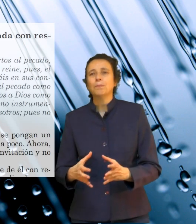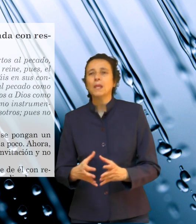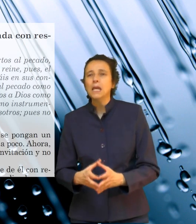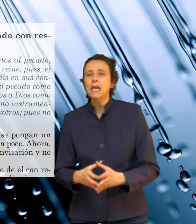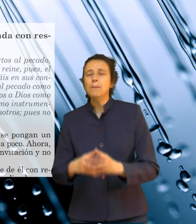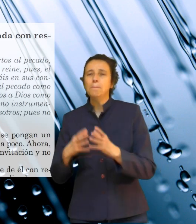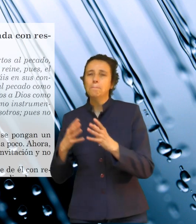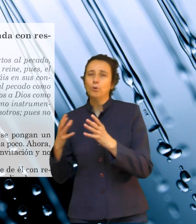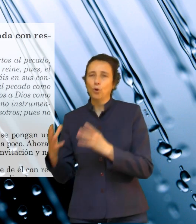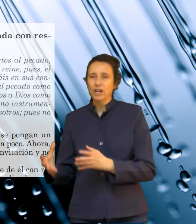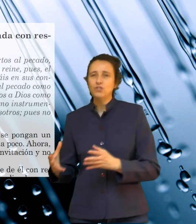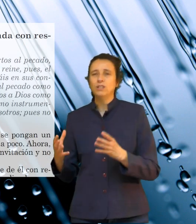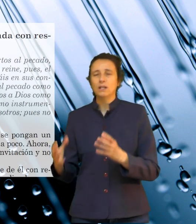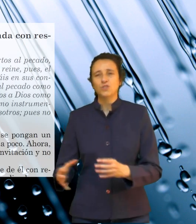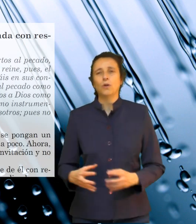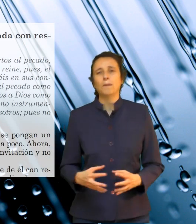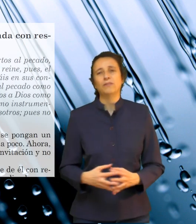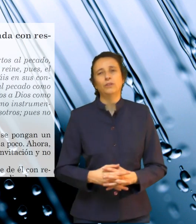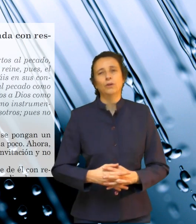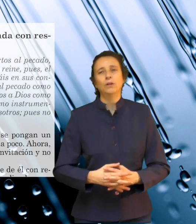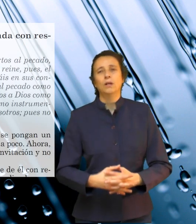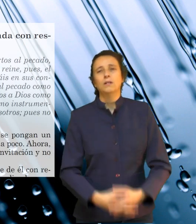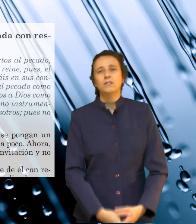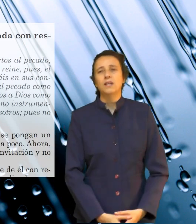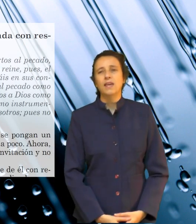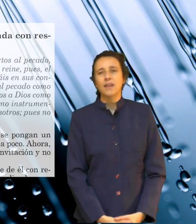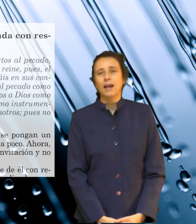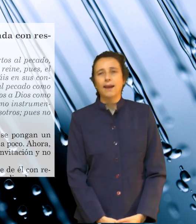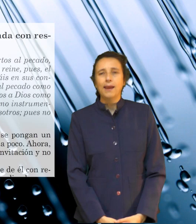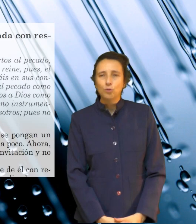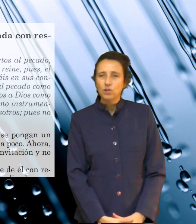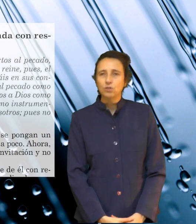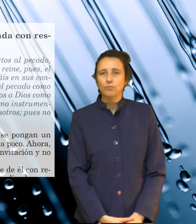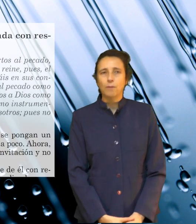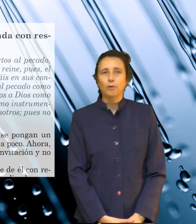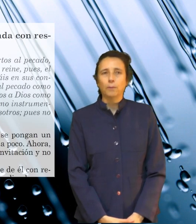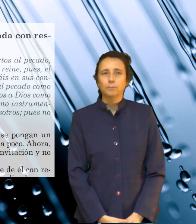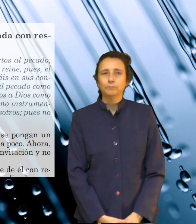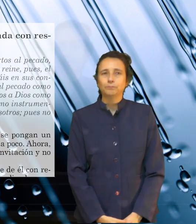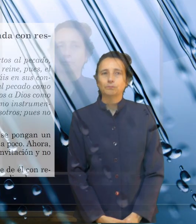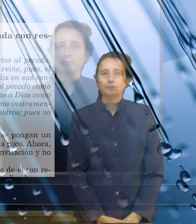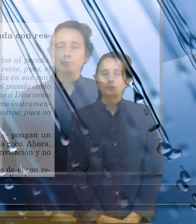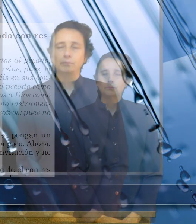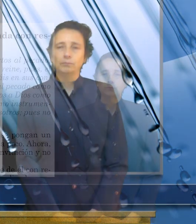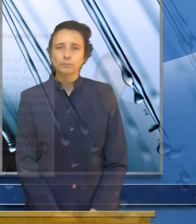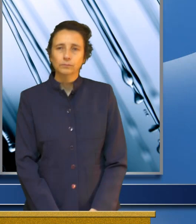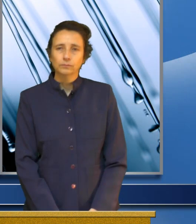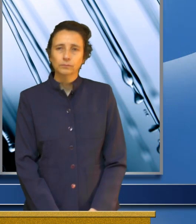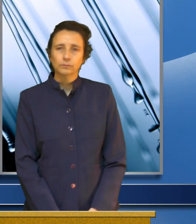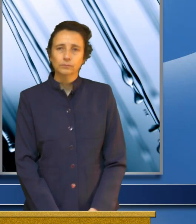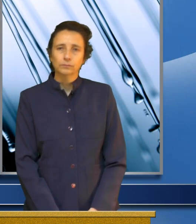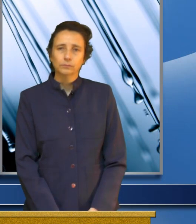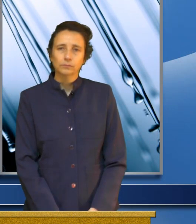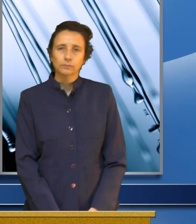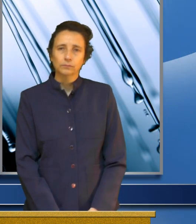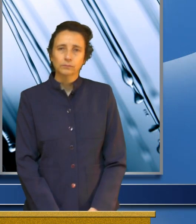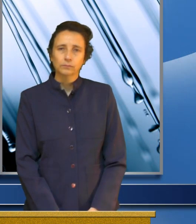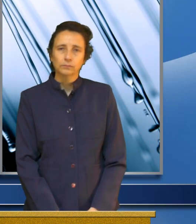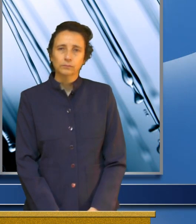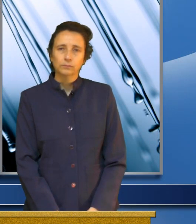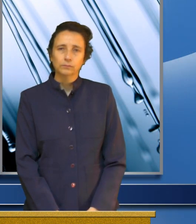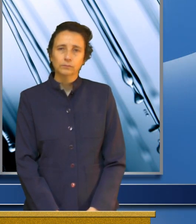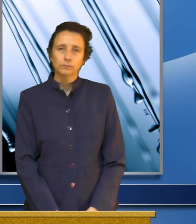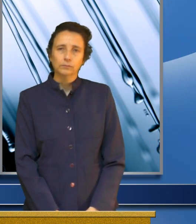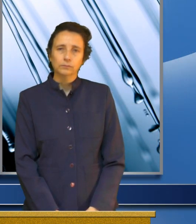gracia y progreso y transformación se dan en nuestro favor. Muy importante es